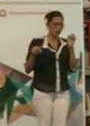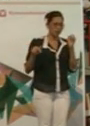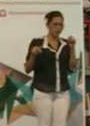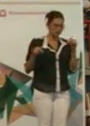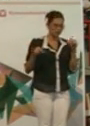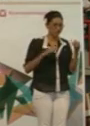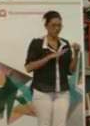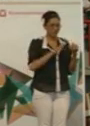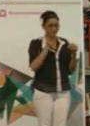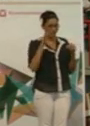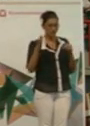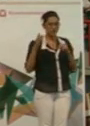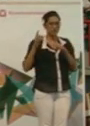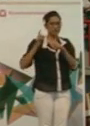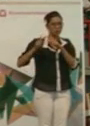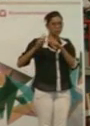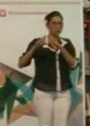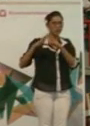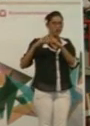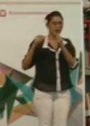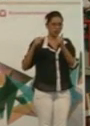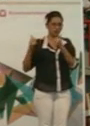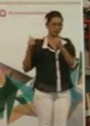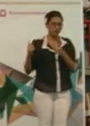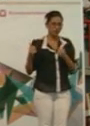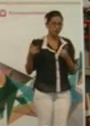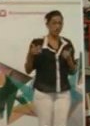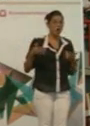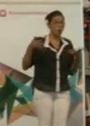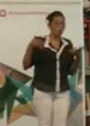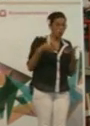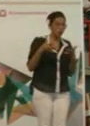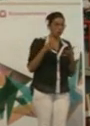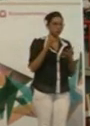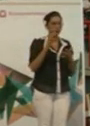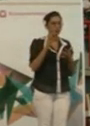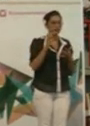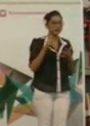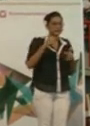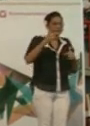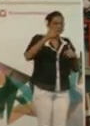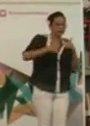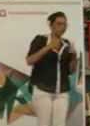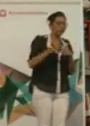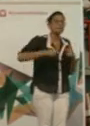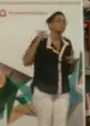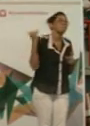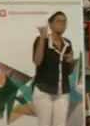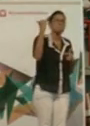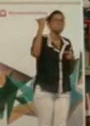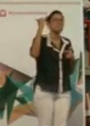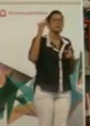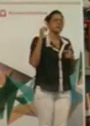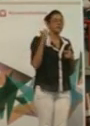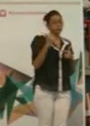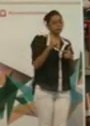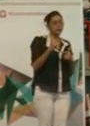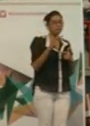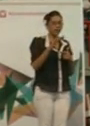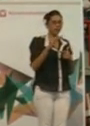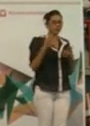Então ela hoje não tem um objetivo tão específico quanto na época, mas é importante lembrar que ela ainda